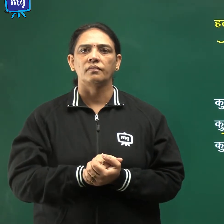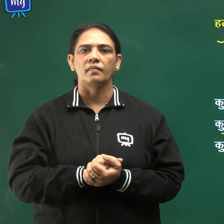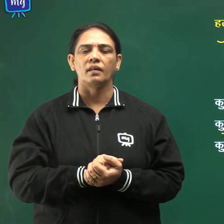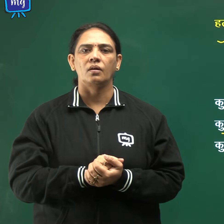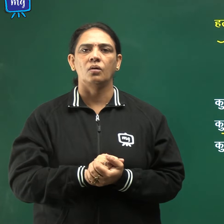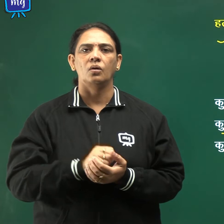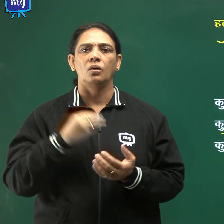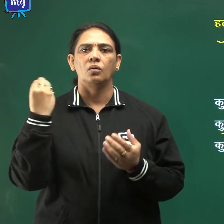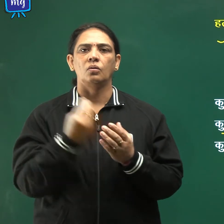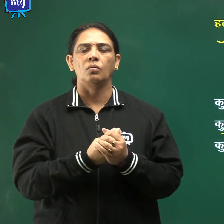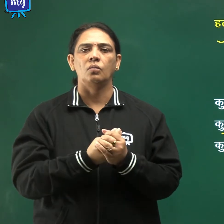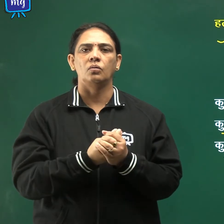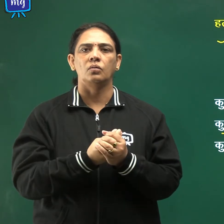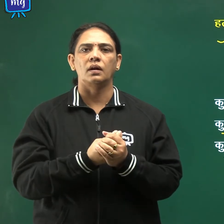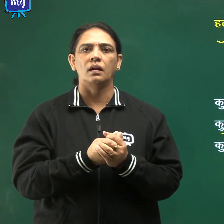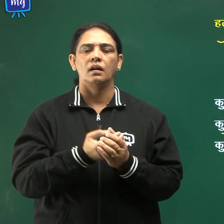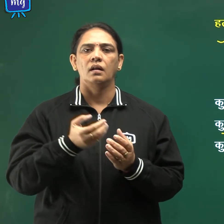में कुल पैरों की